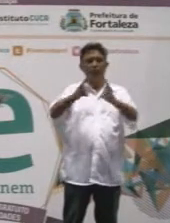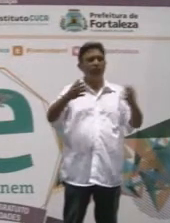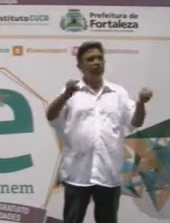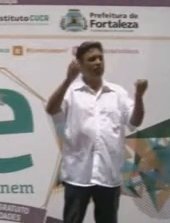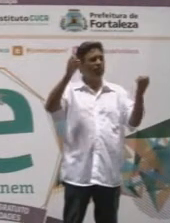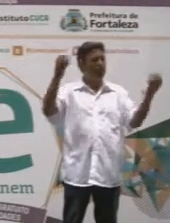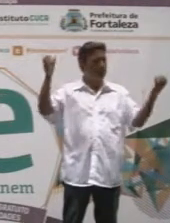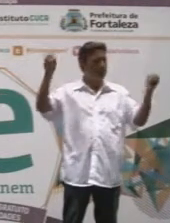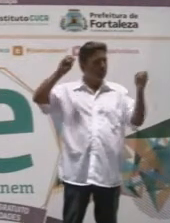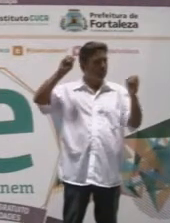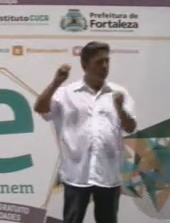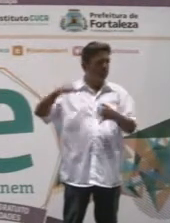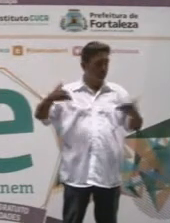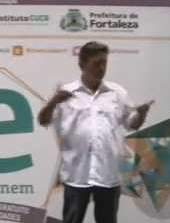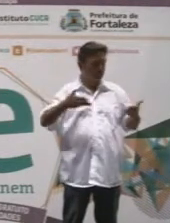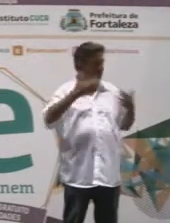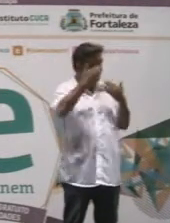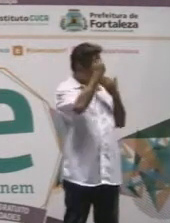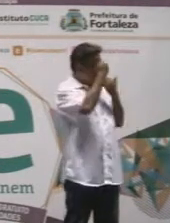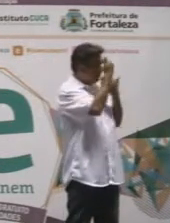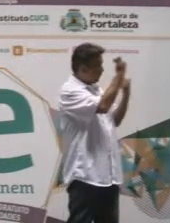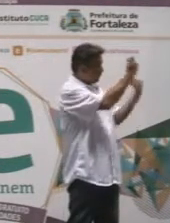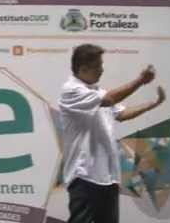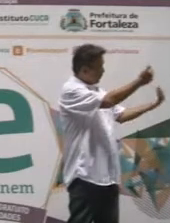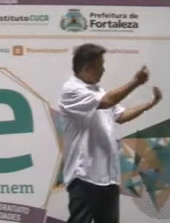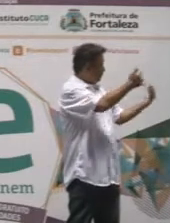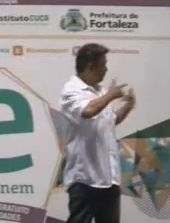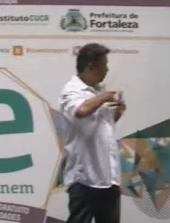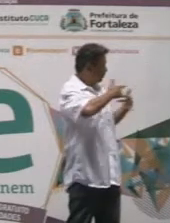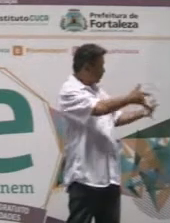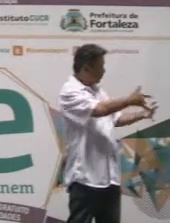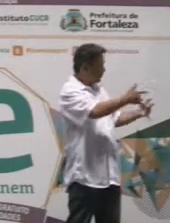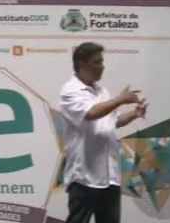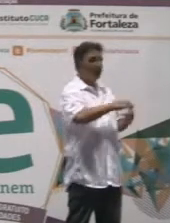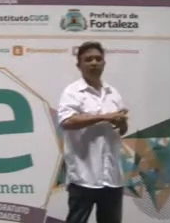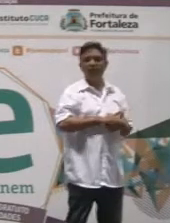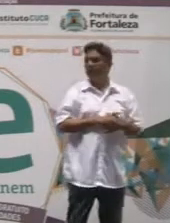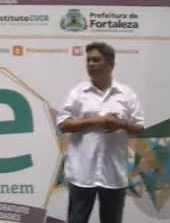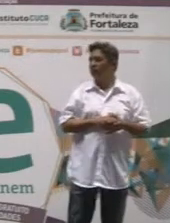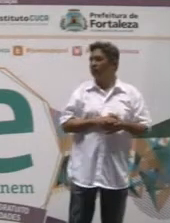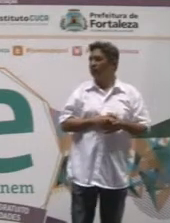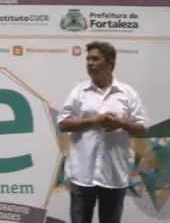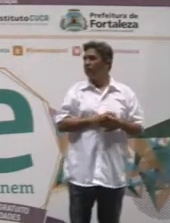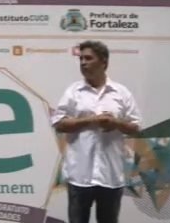né? Isso aqui já é uma benção, viu, Fernanda? Muito obrigado. De coração. Palmas para ela, né?